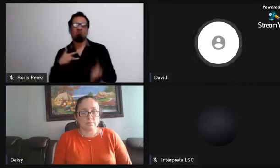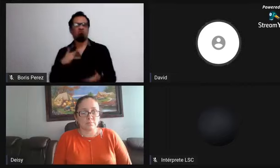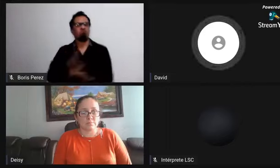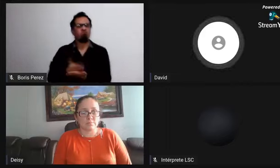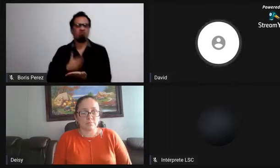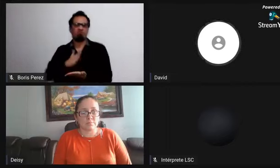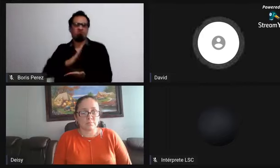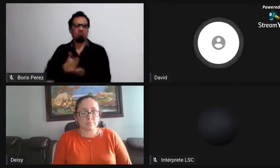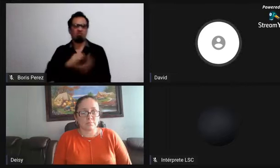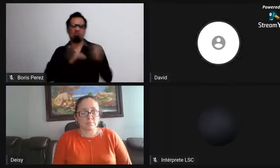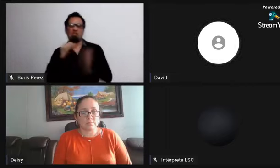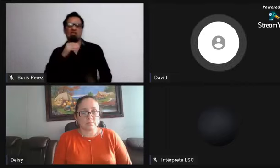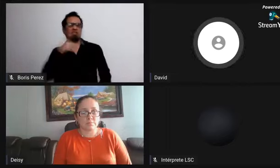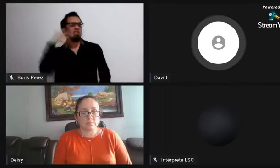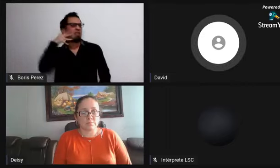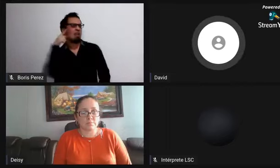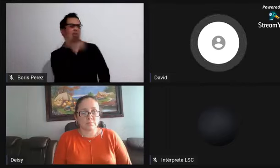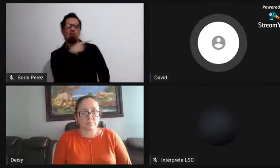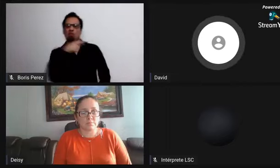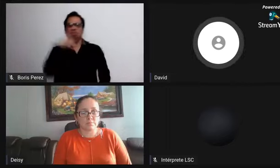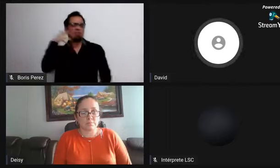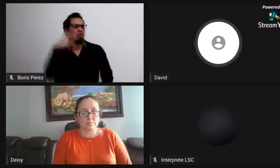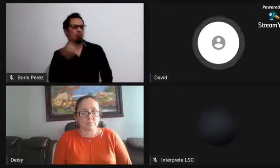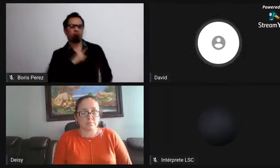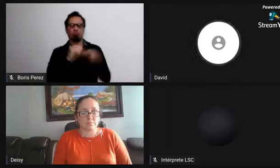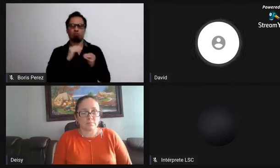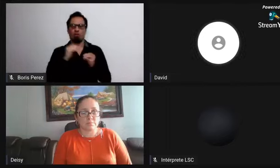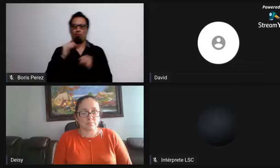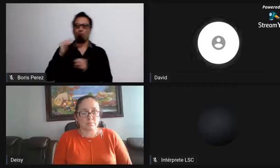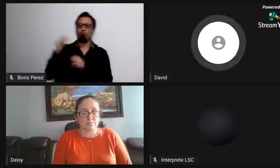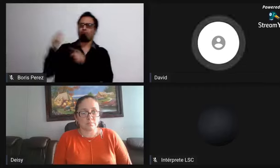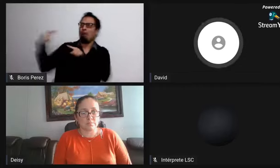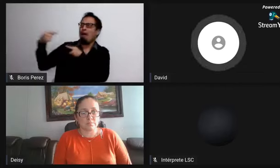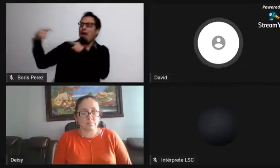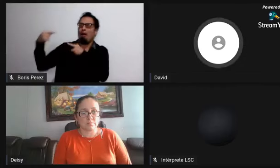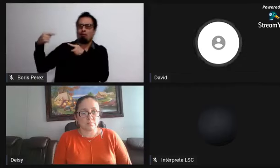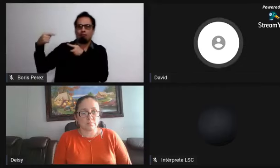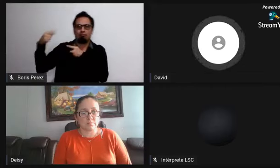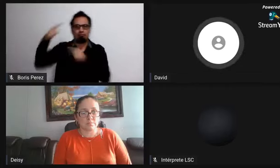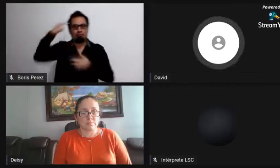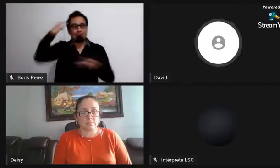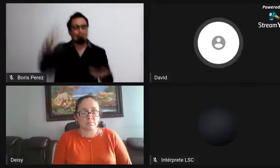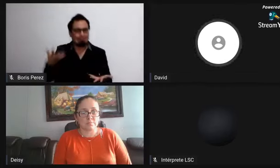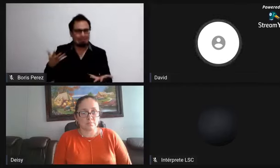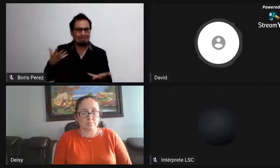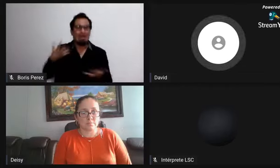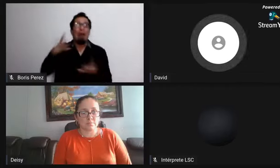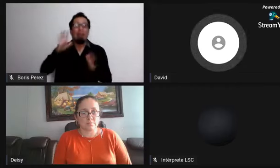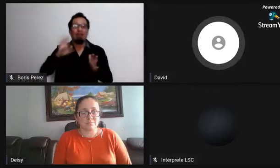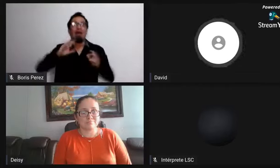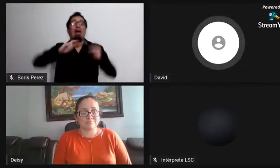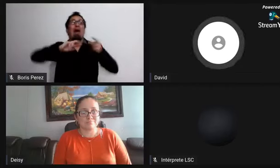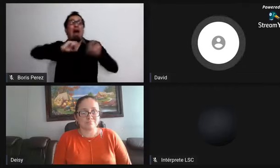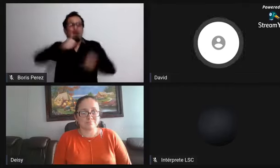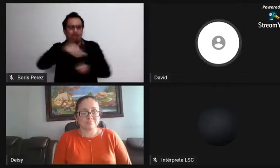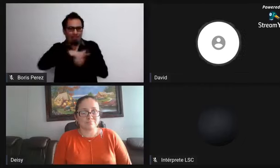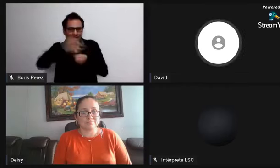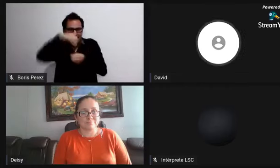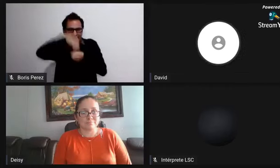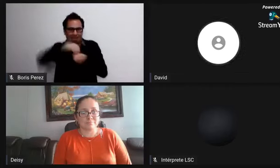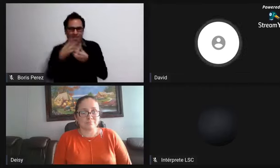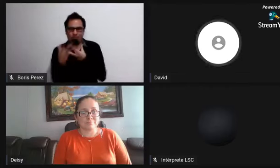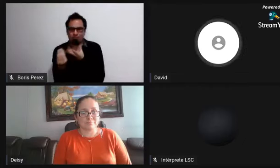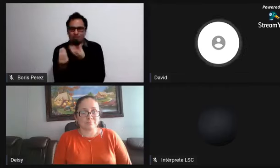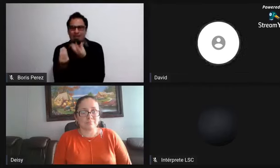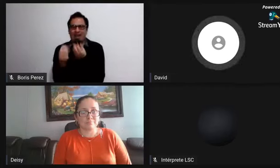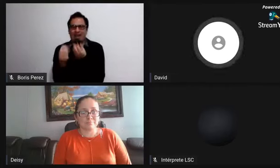1826 es cuando empiezan a darse pues todos esos desacuerdos entre Santander y Simón Bolívar, y en medio pues de todas